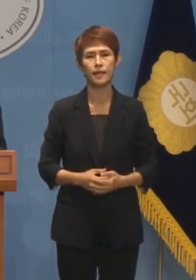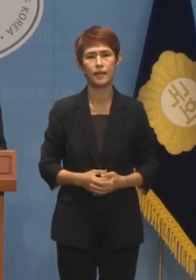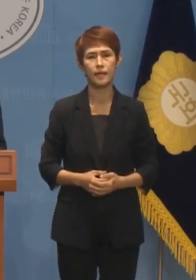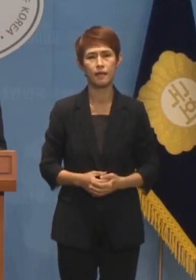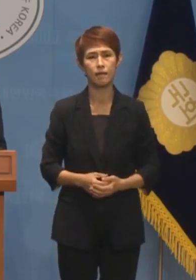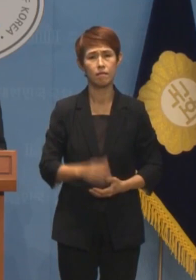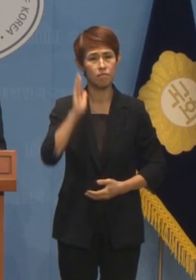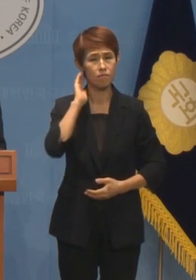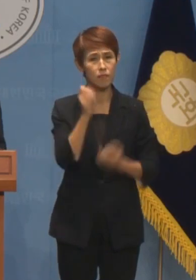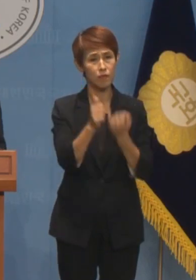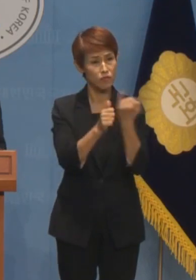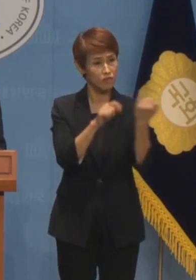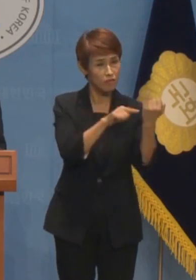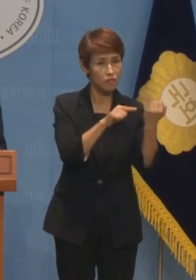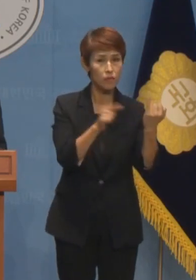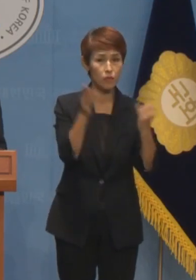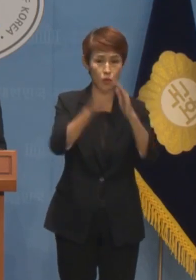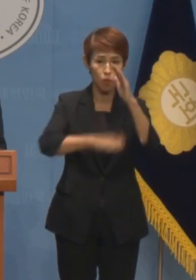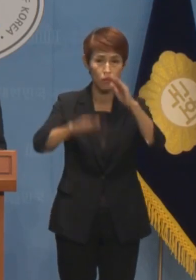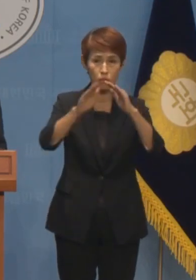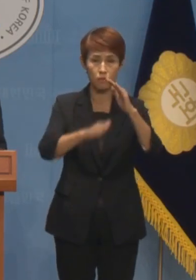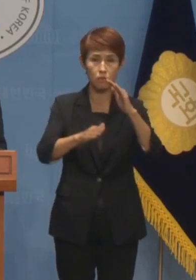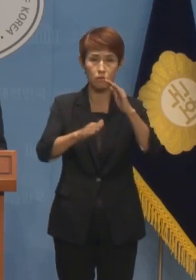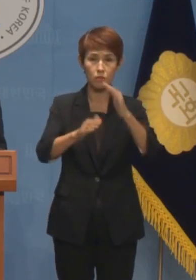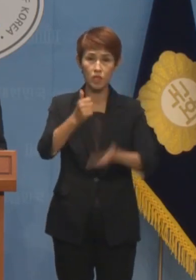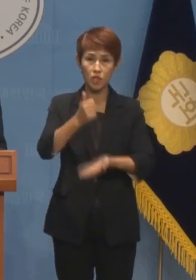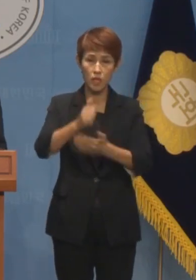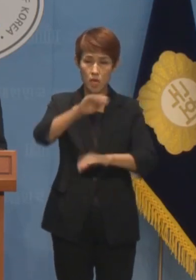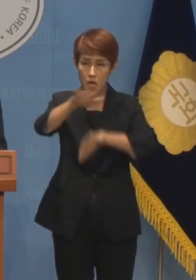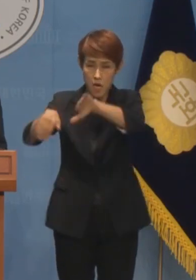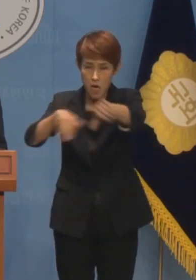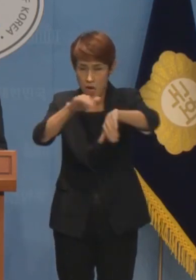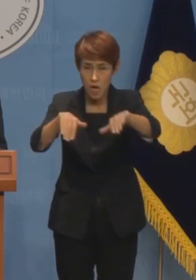김건희 여사의 공천 개입 의혹이 가히